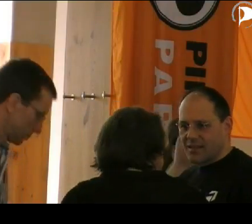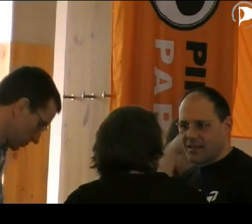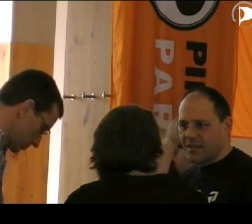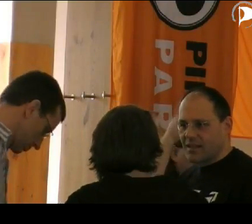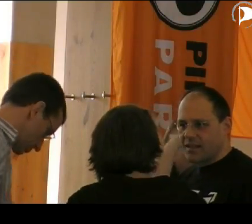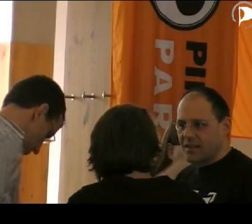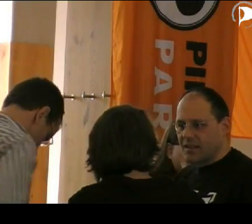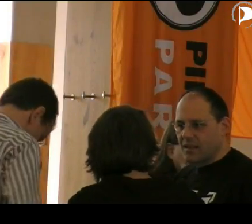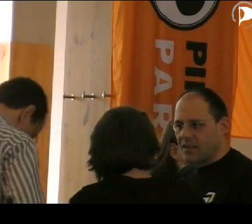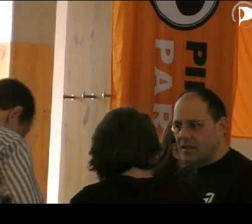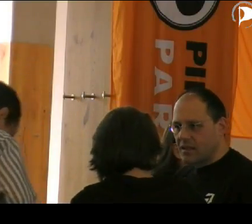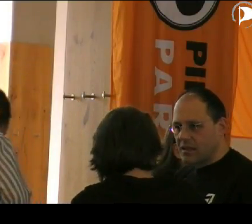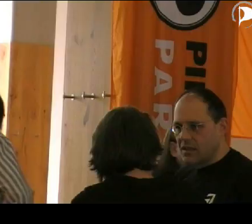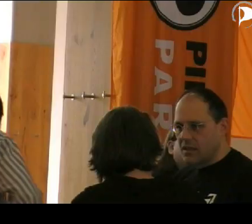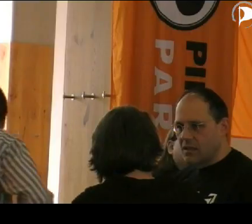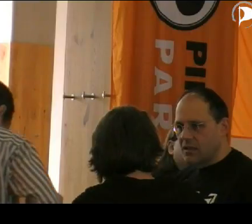natürlich nicht